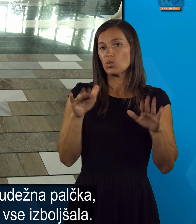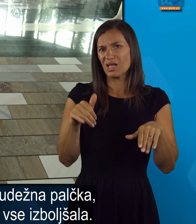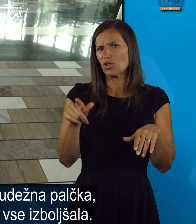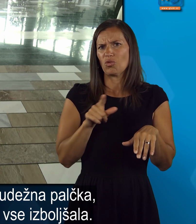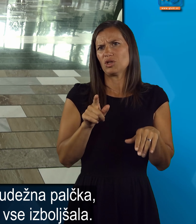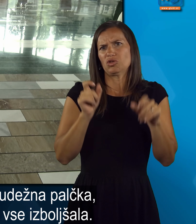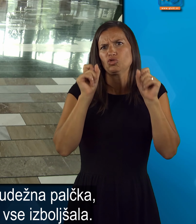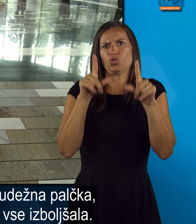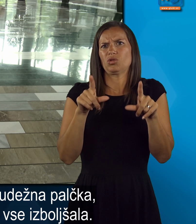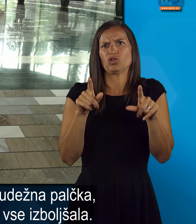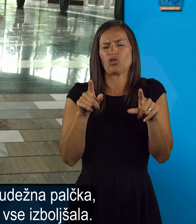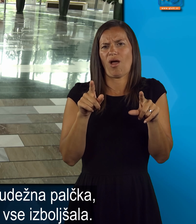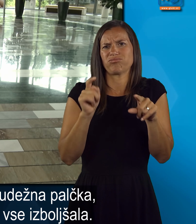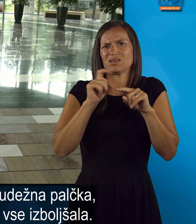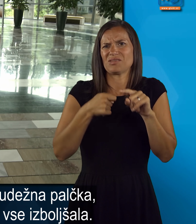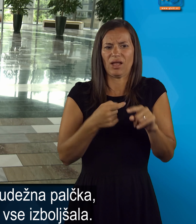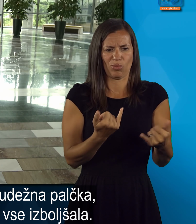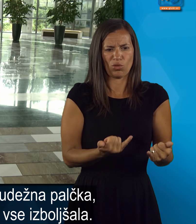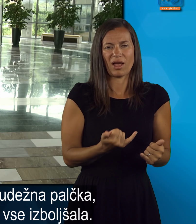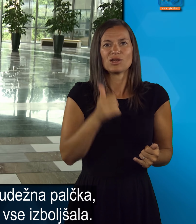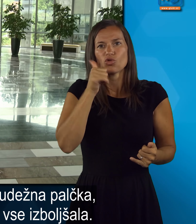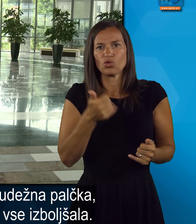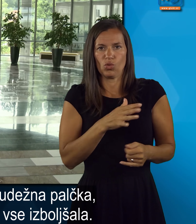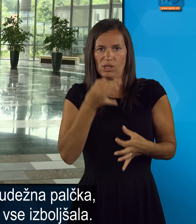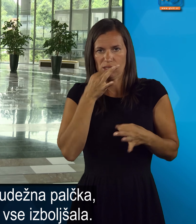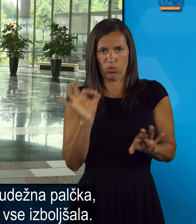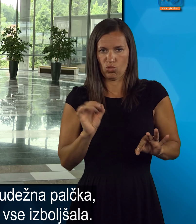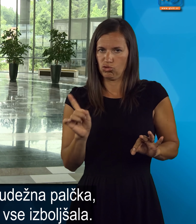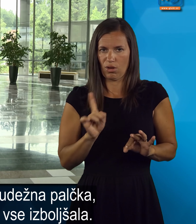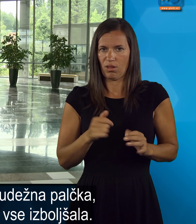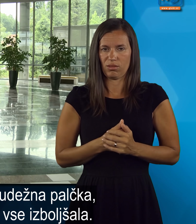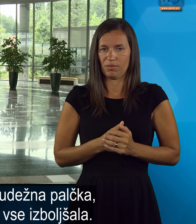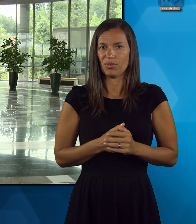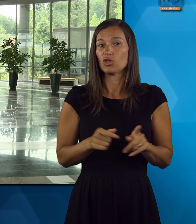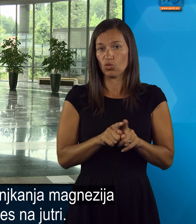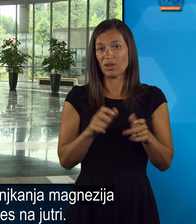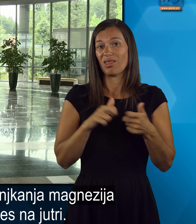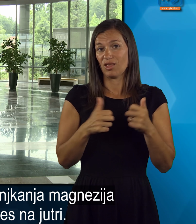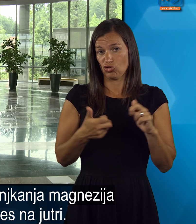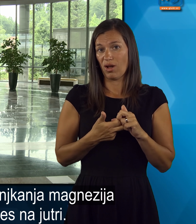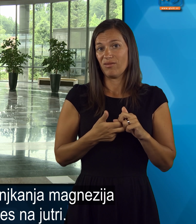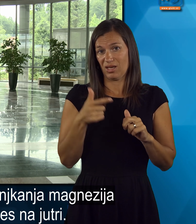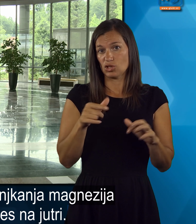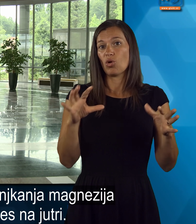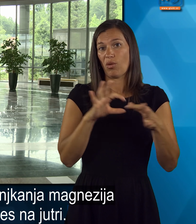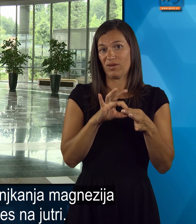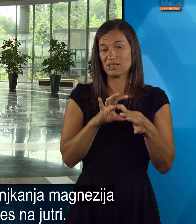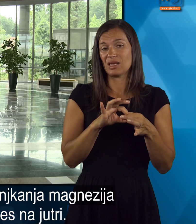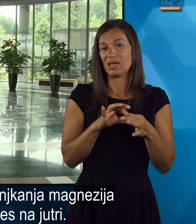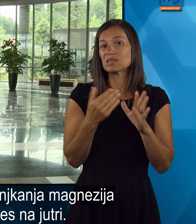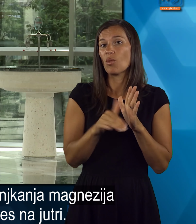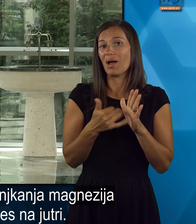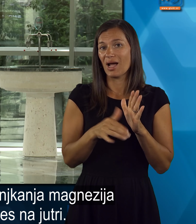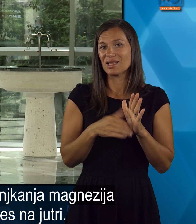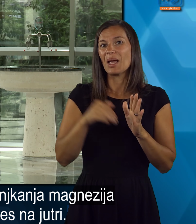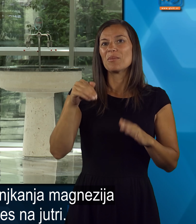ni čudežna palčka, ki bi to od danes na jutri vse izboljšala. Tudi težave, ki so povezane z